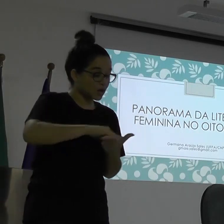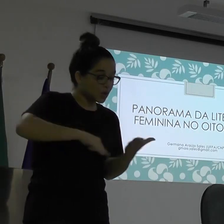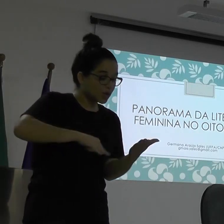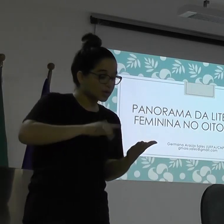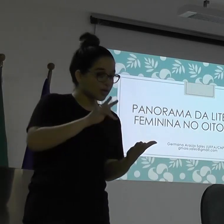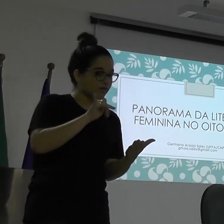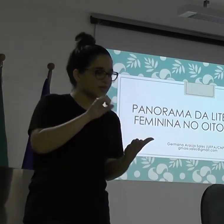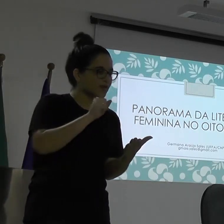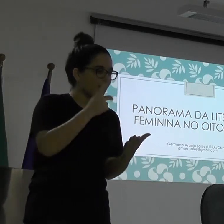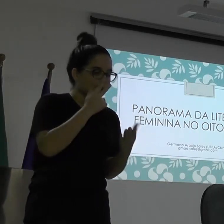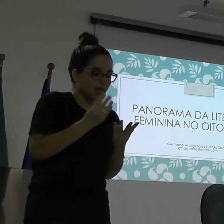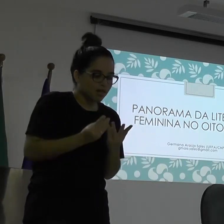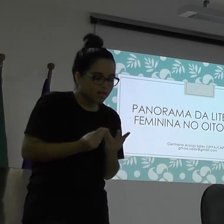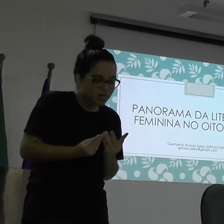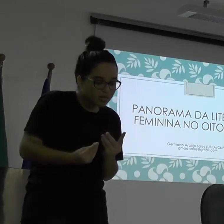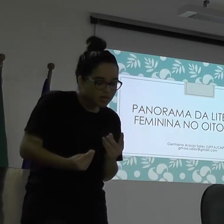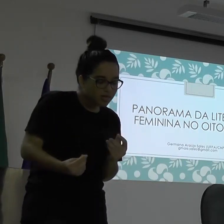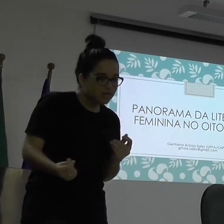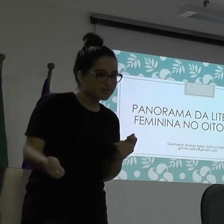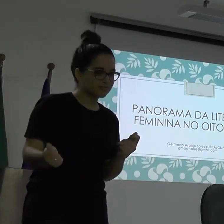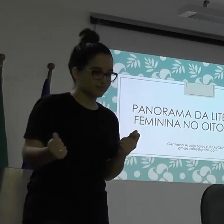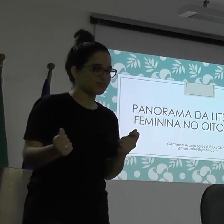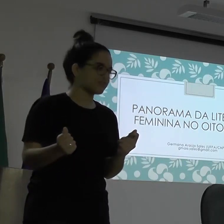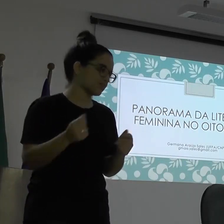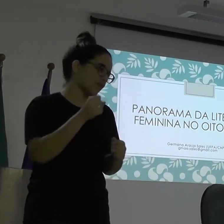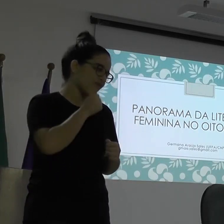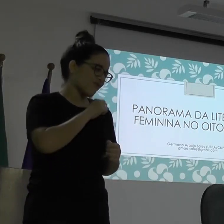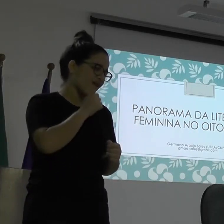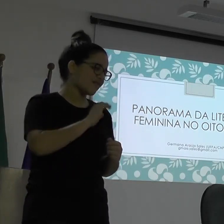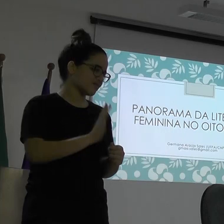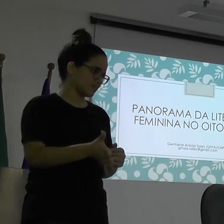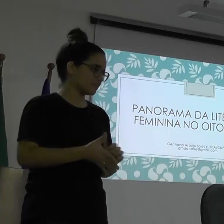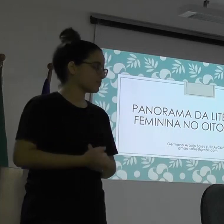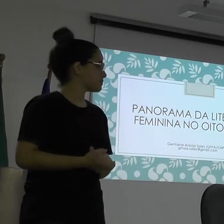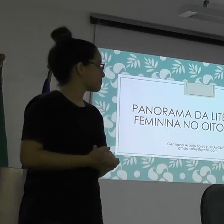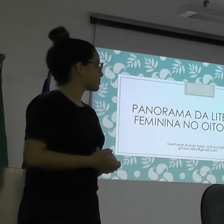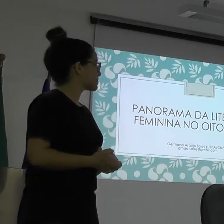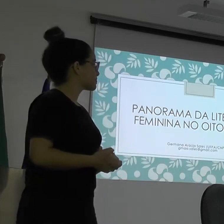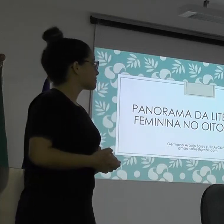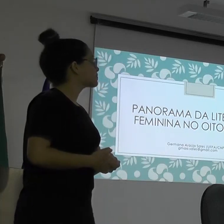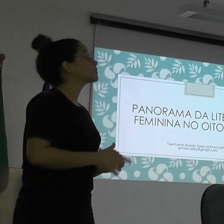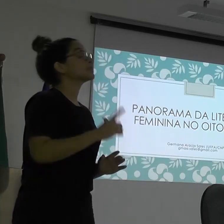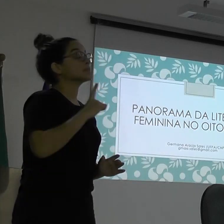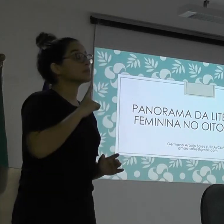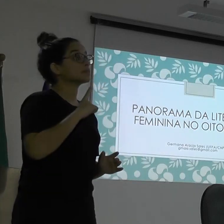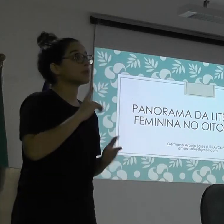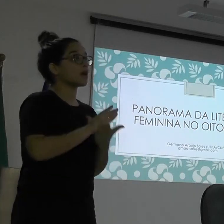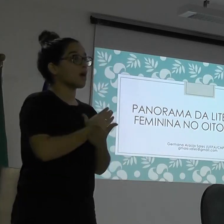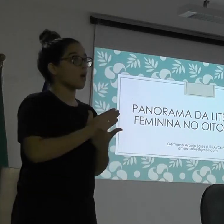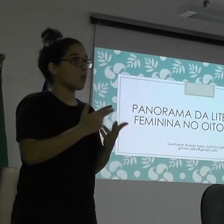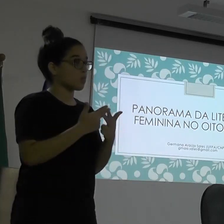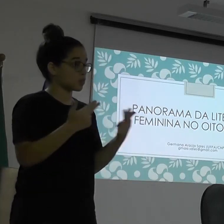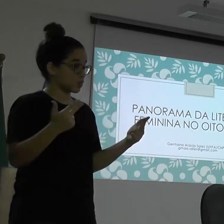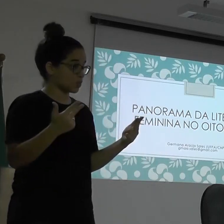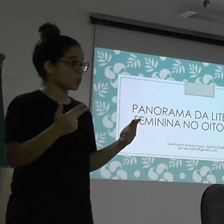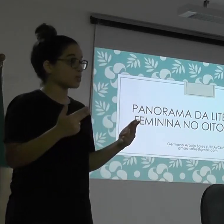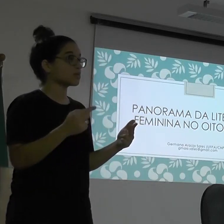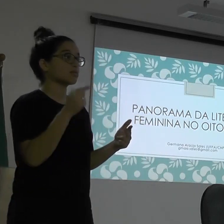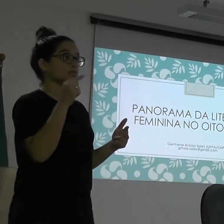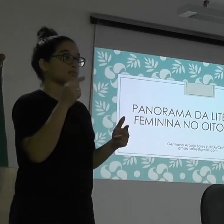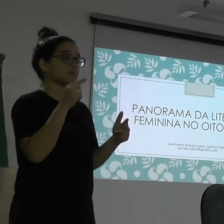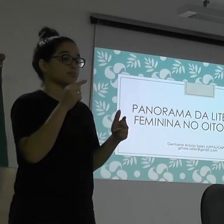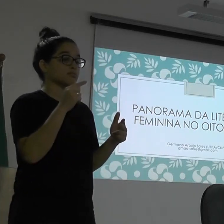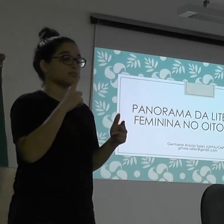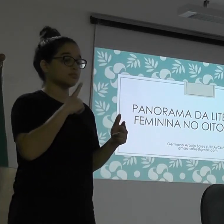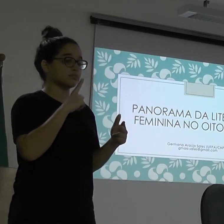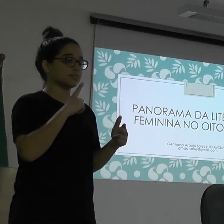se desmanchando, se deteriorando. E aí tem algumas coisas que estão na hemeroteca, e